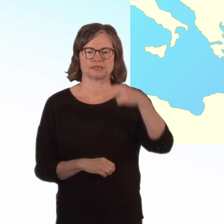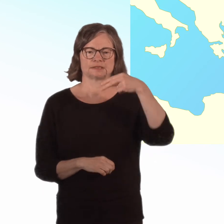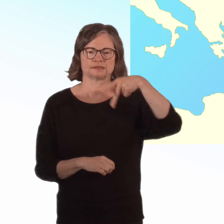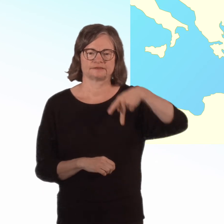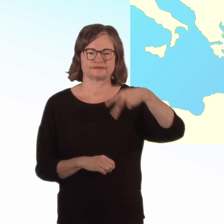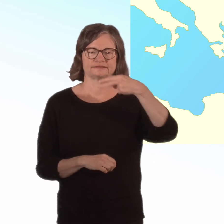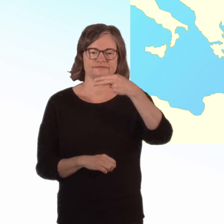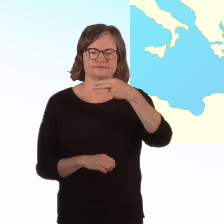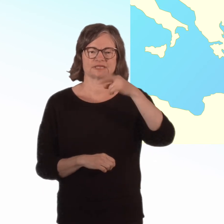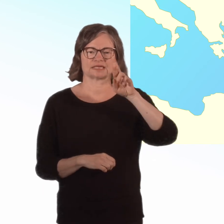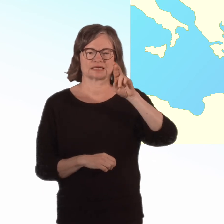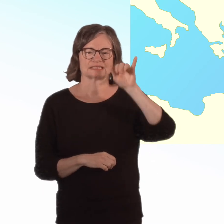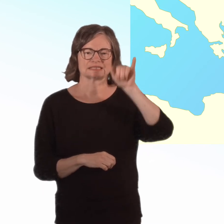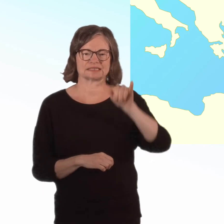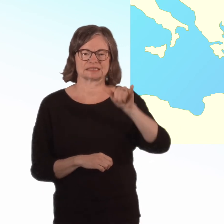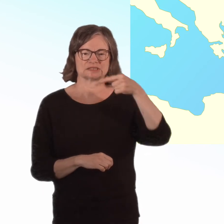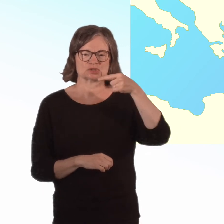de Phrygie,